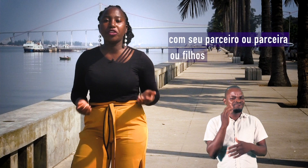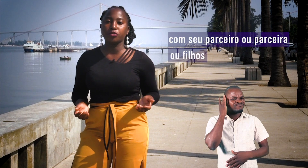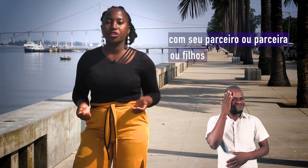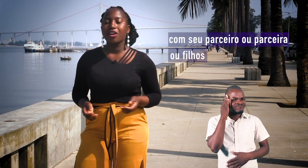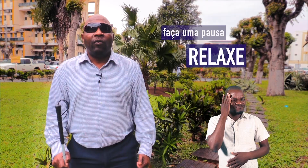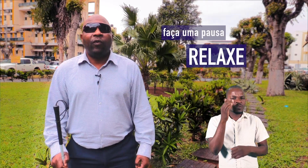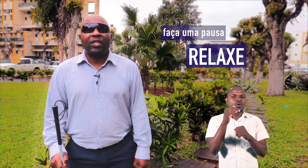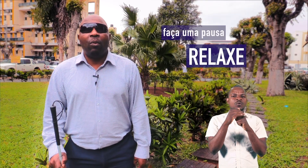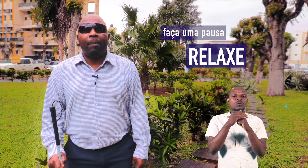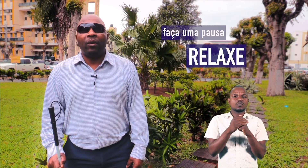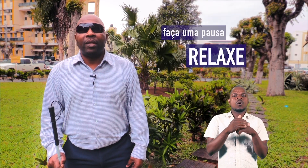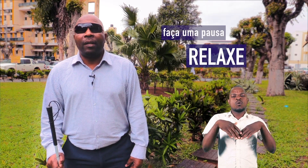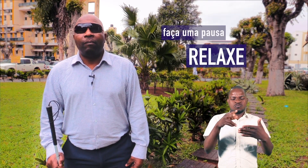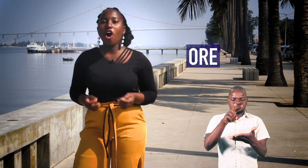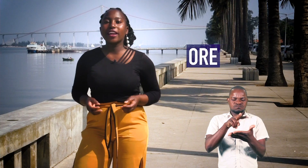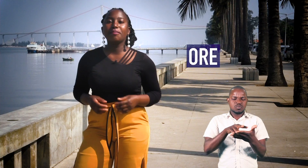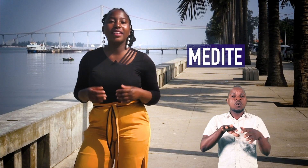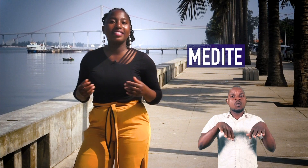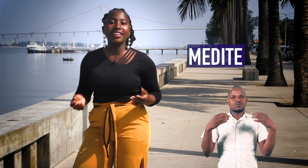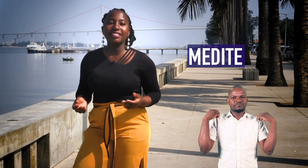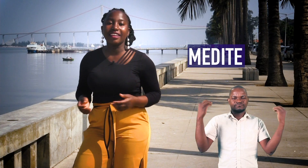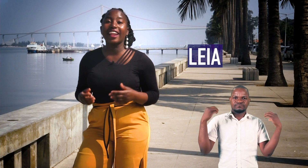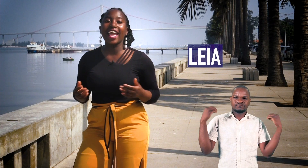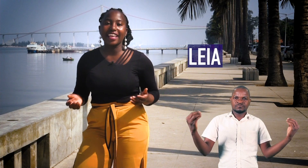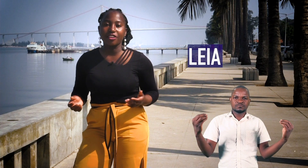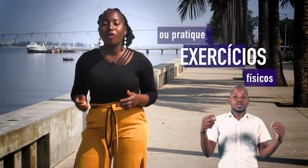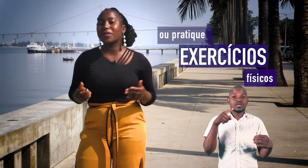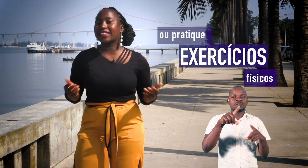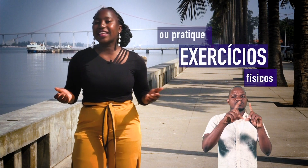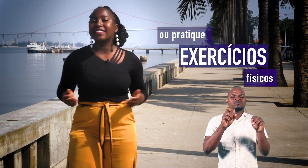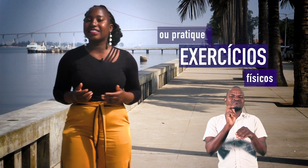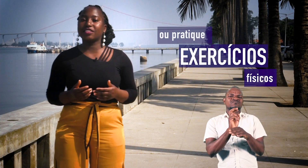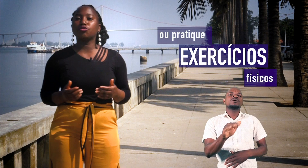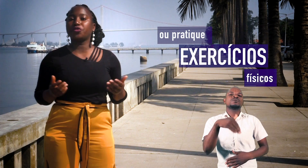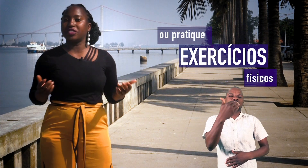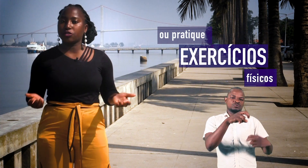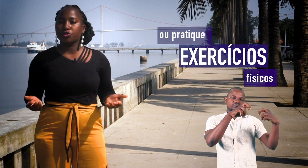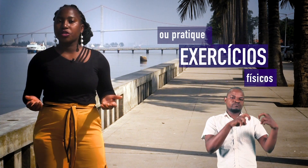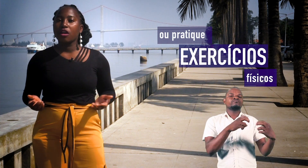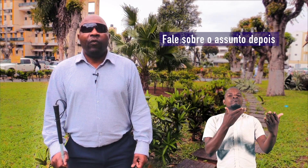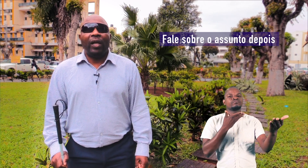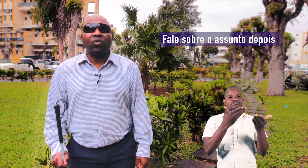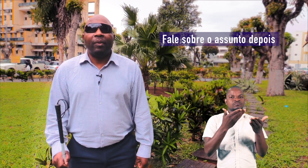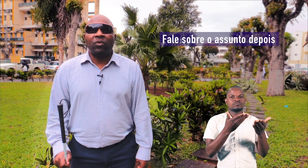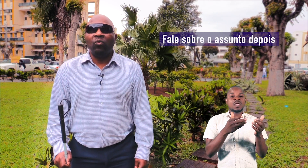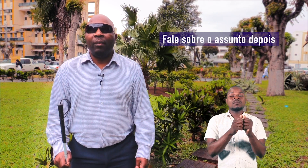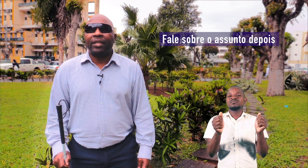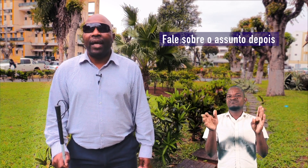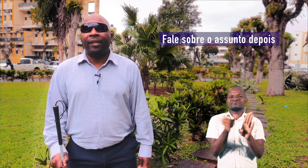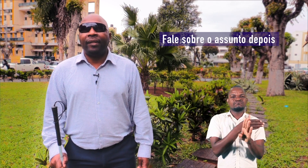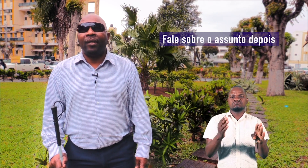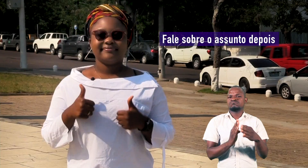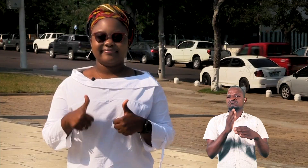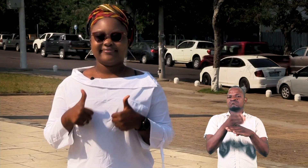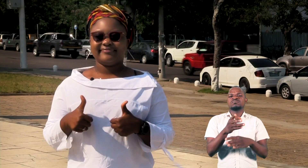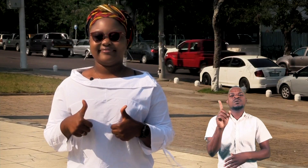ou filhos, faça uma pausa. Ore, medite, leia ou pratique exercícios físicos. Fale sobre o assunto mais